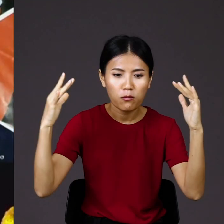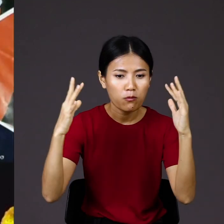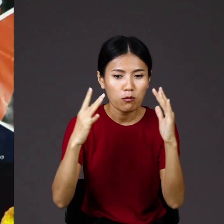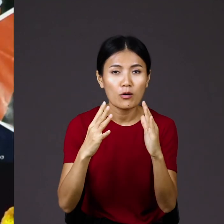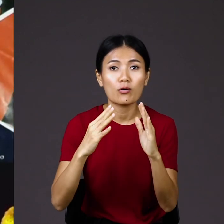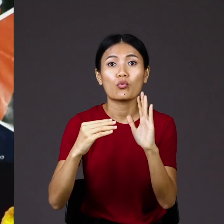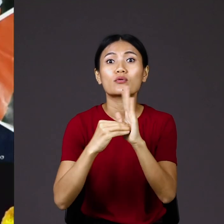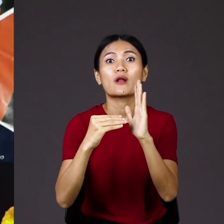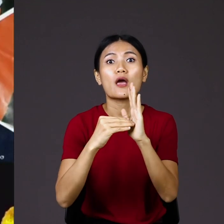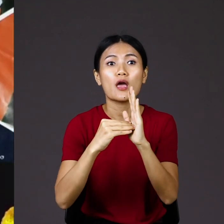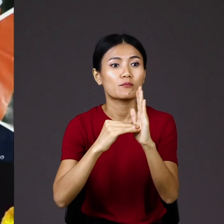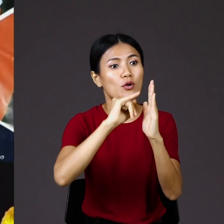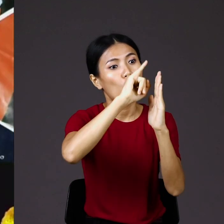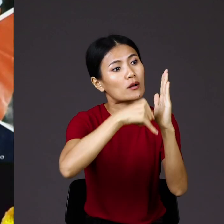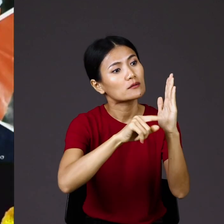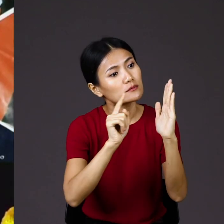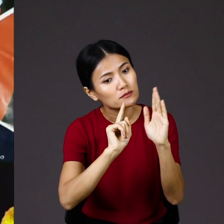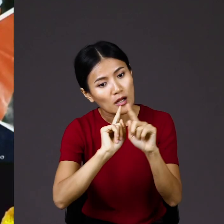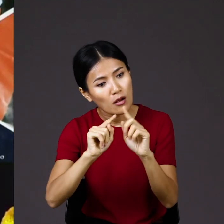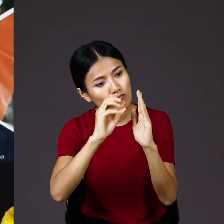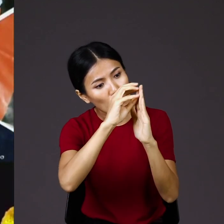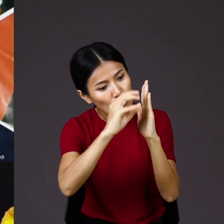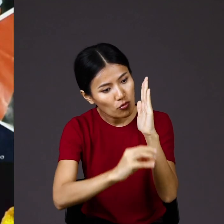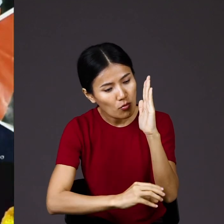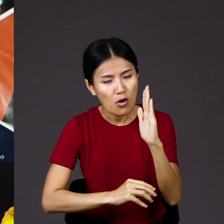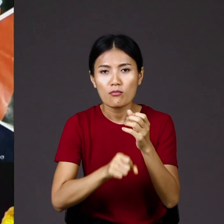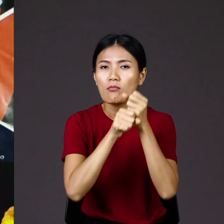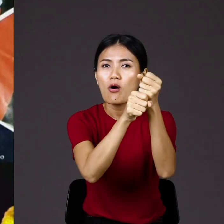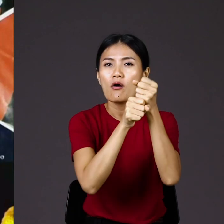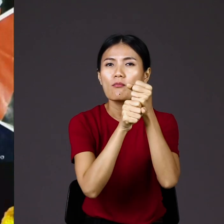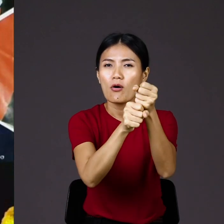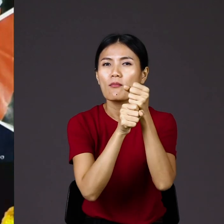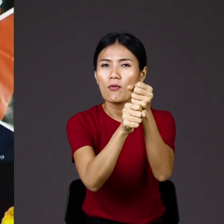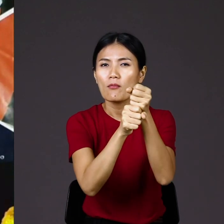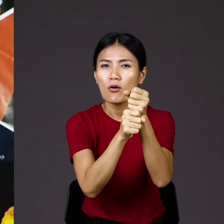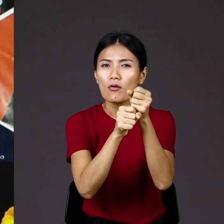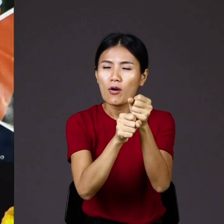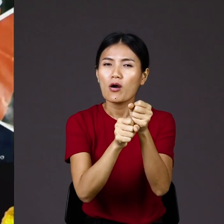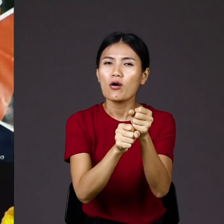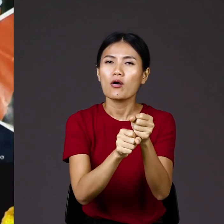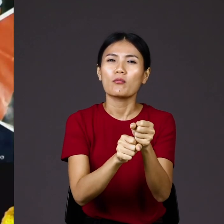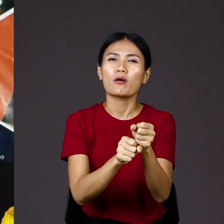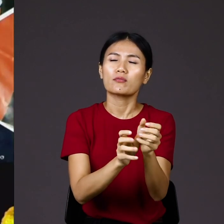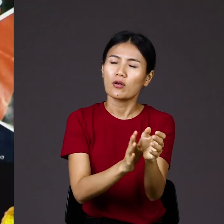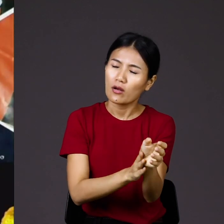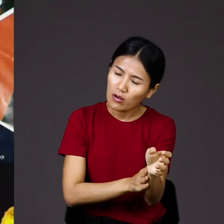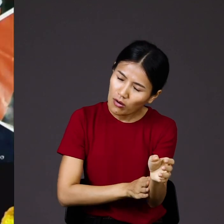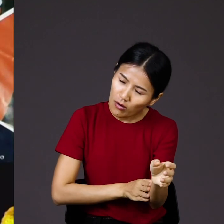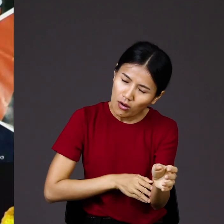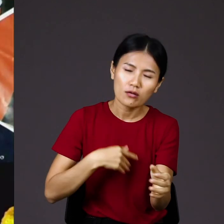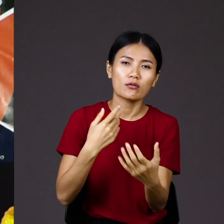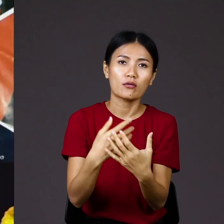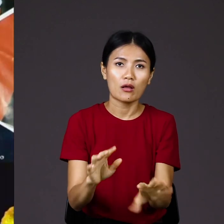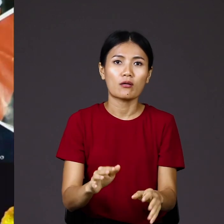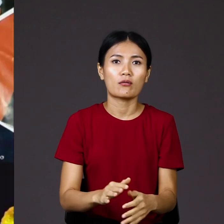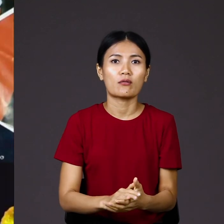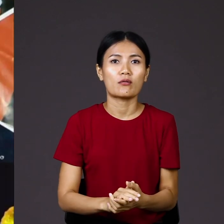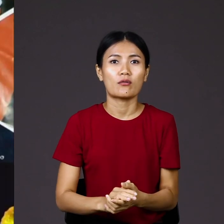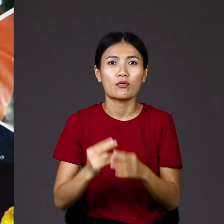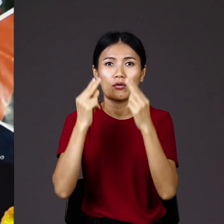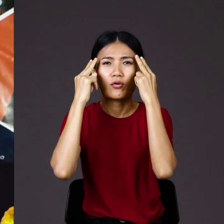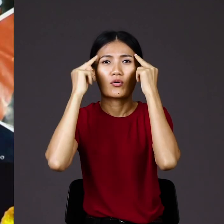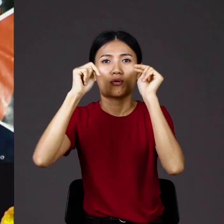ารวมตัวกันที่กรุงเทพมหานครและเมืองใหญ่ๆชุมนุมต่อเนื่องกันมาหลายวันหลายสัปดาห์เป็นหลายๆเ